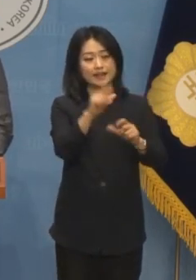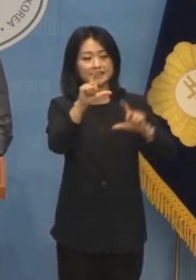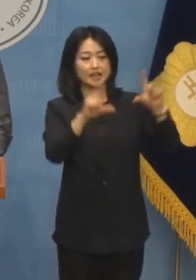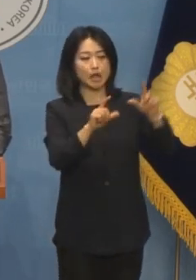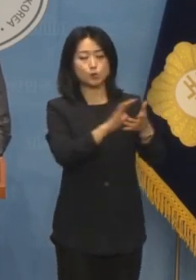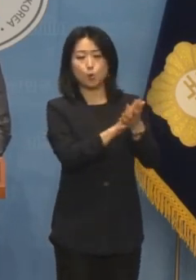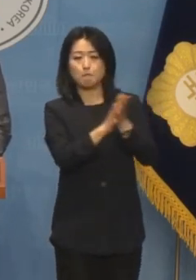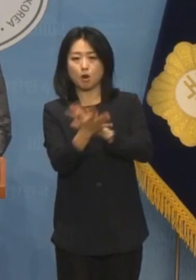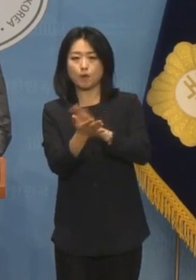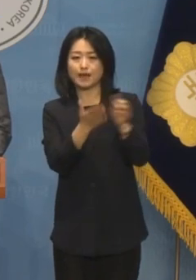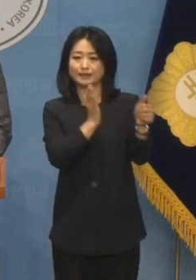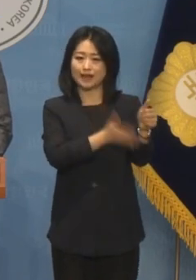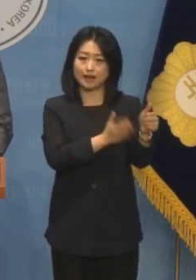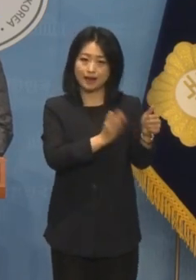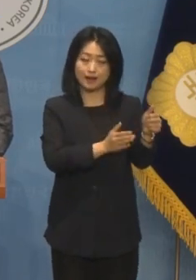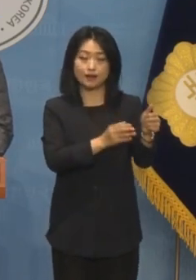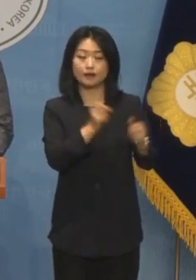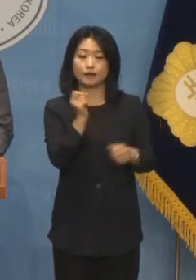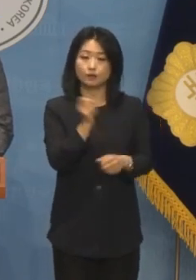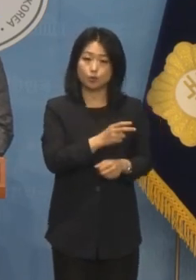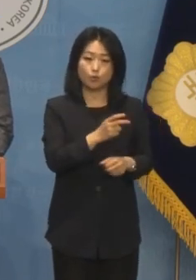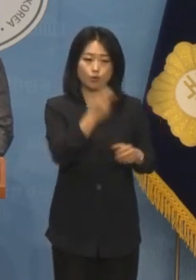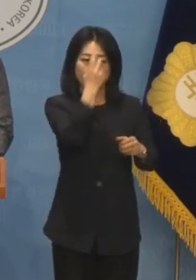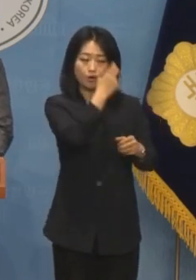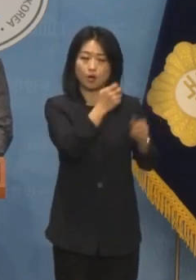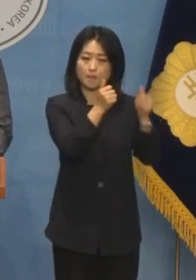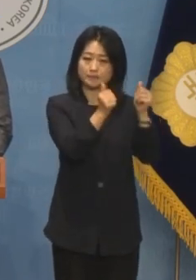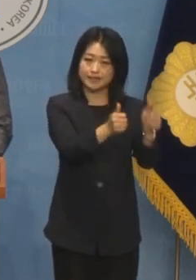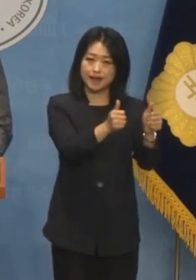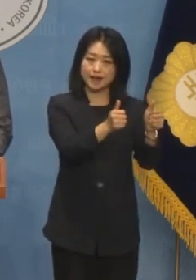변화를 촉구하는 것으로, 또는 검찰이